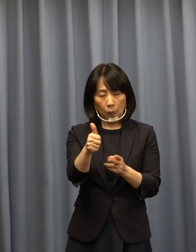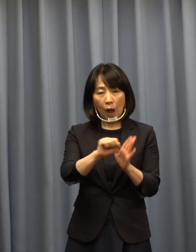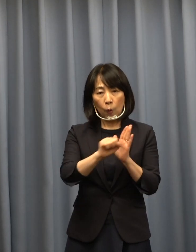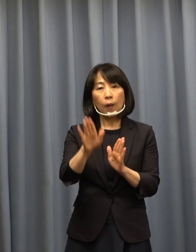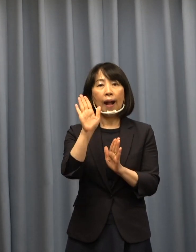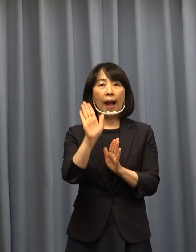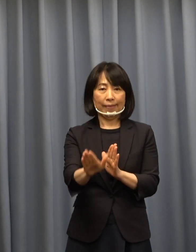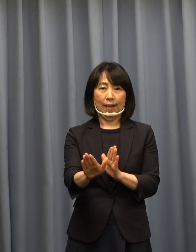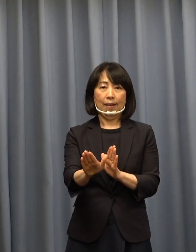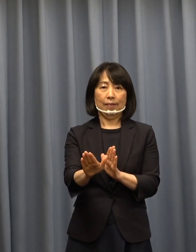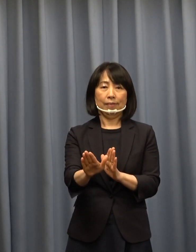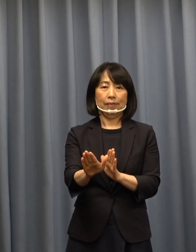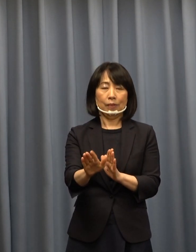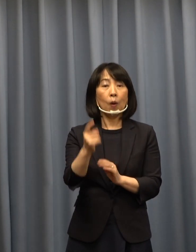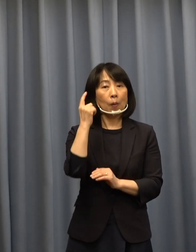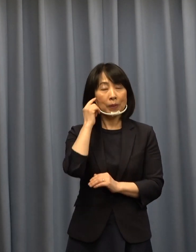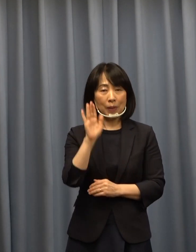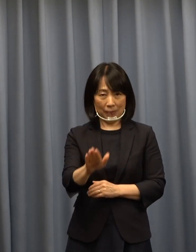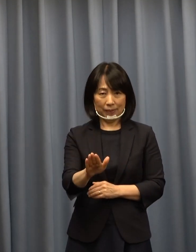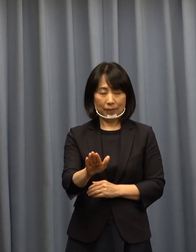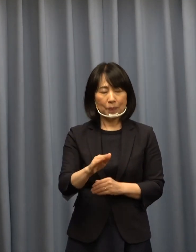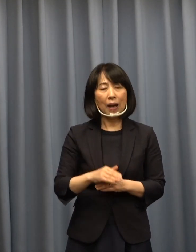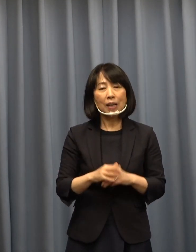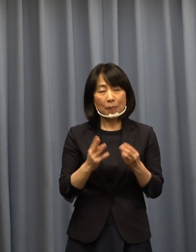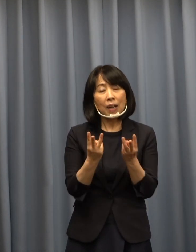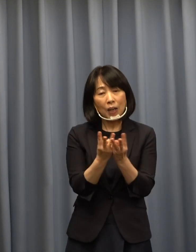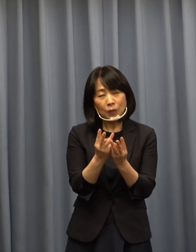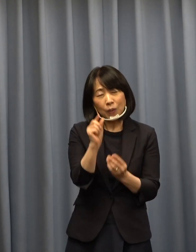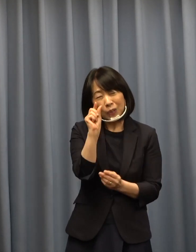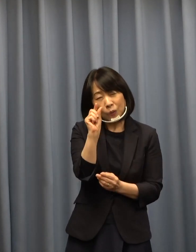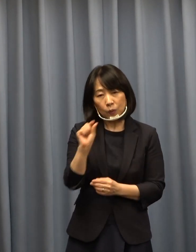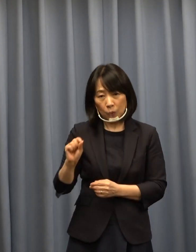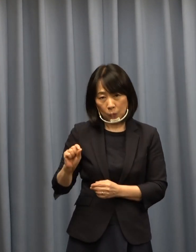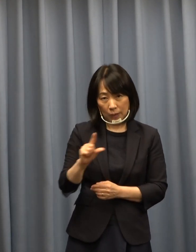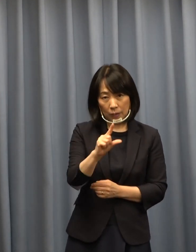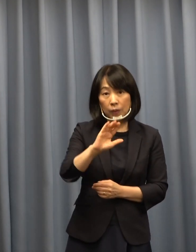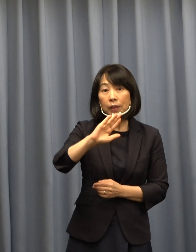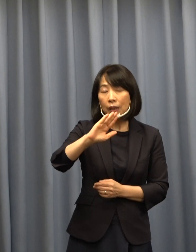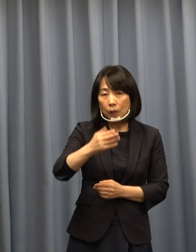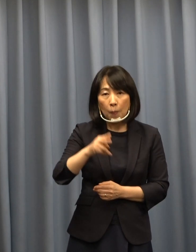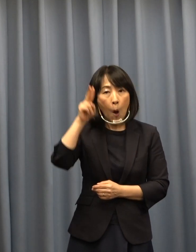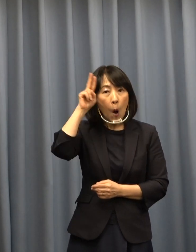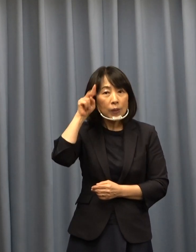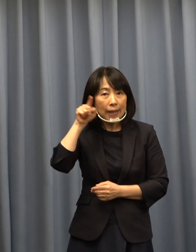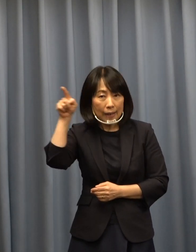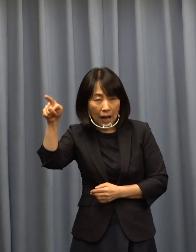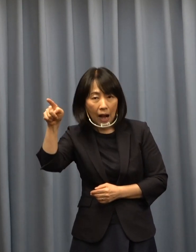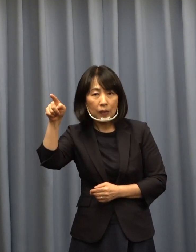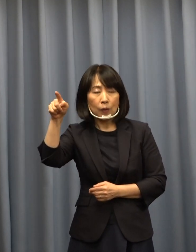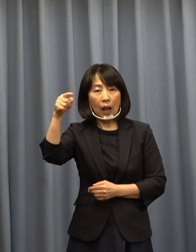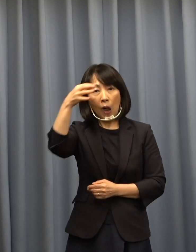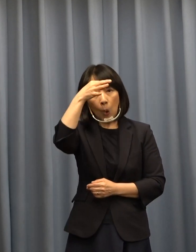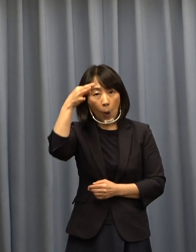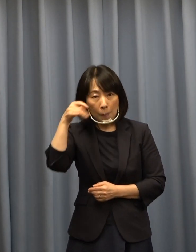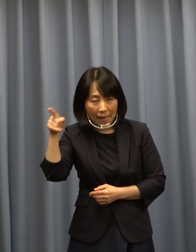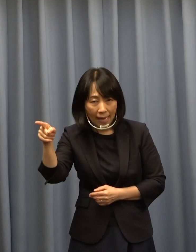解はしております。これはわずかに増えているんですけれども、大阪等に神戸、兵庫県、それから大阪府に見られ